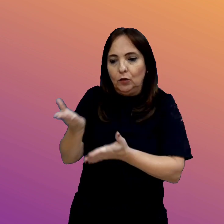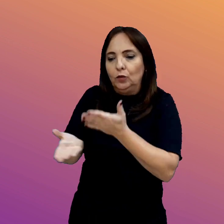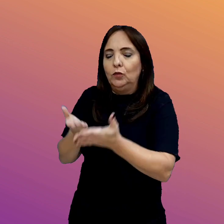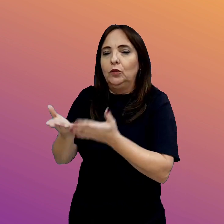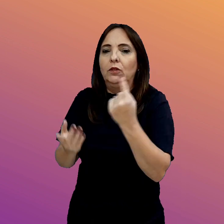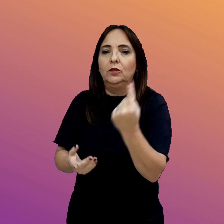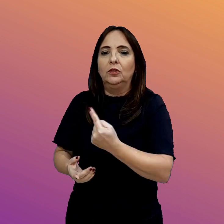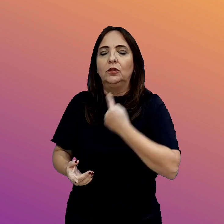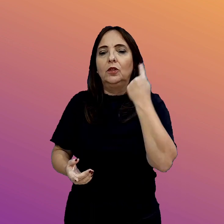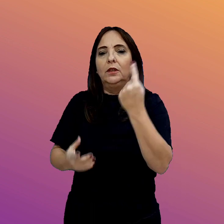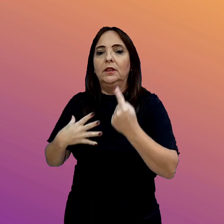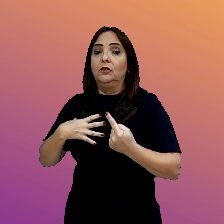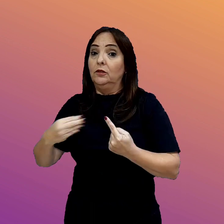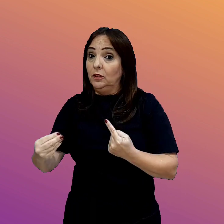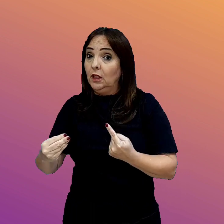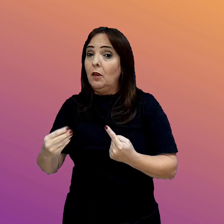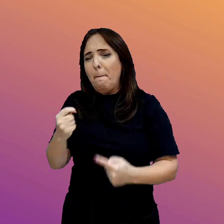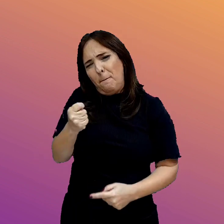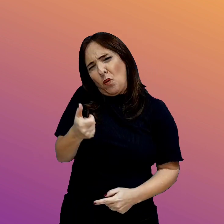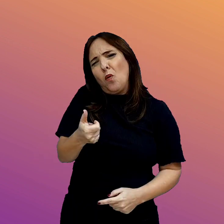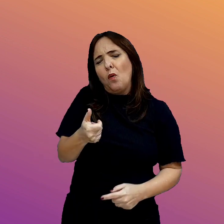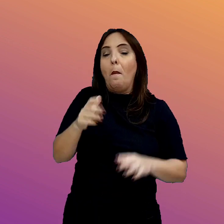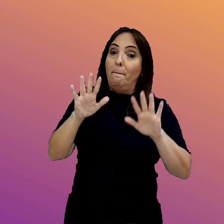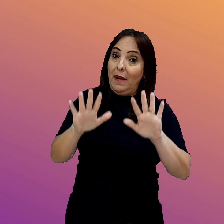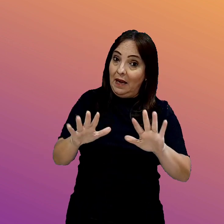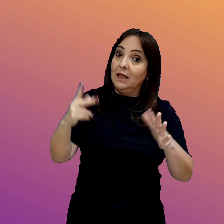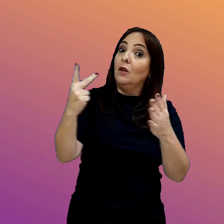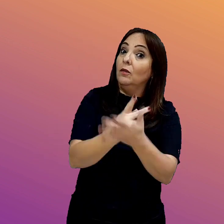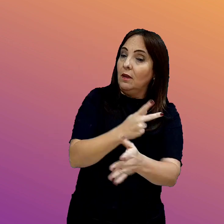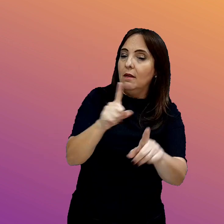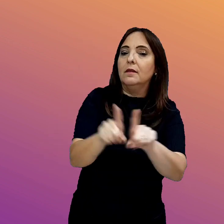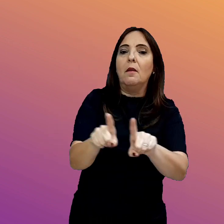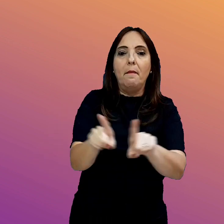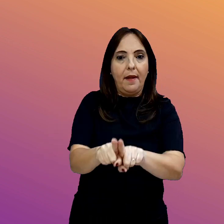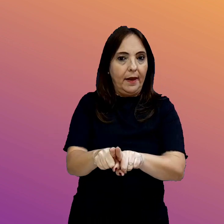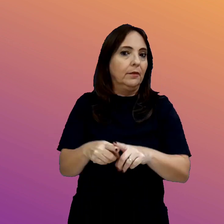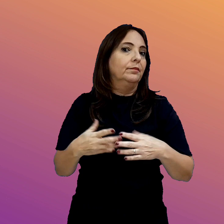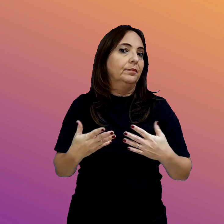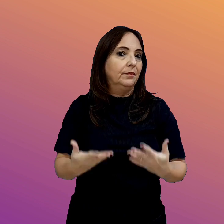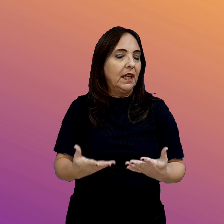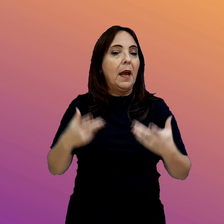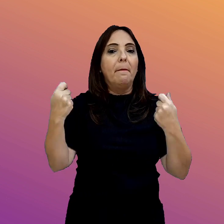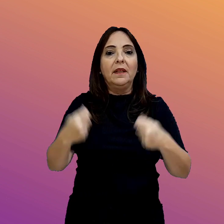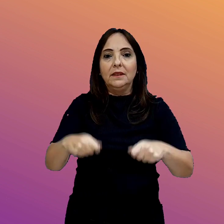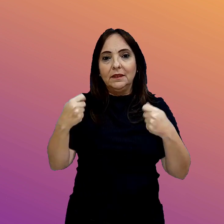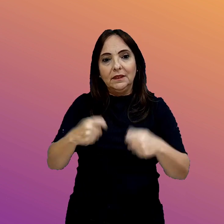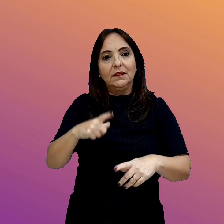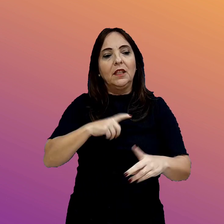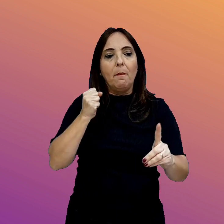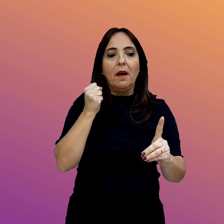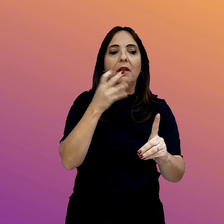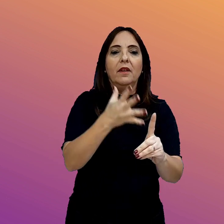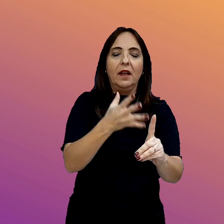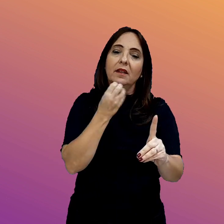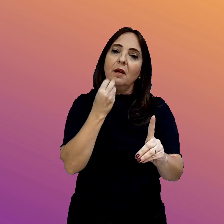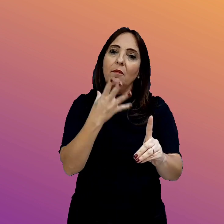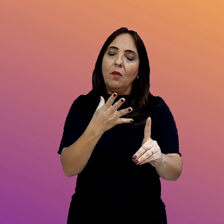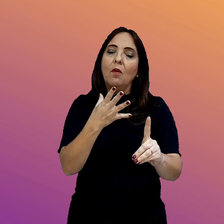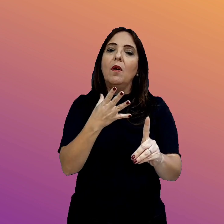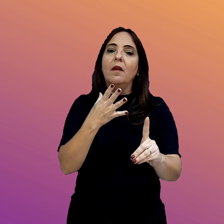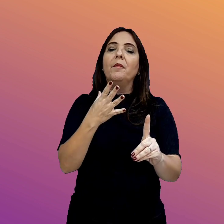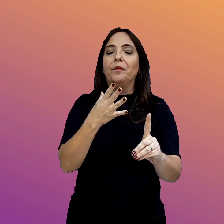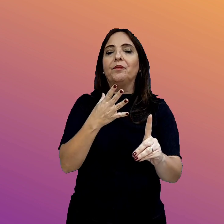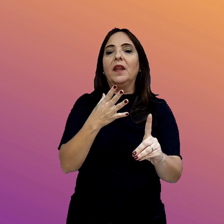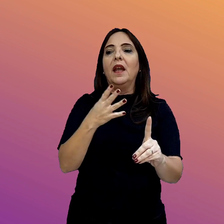sozinho, pai, é mais difícil. Mas acontece. Mas acontece também. Também tem que ter uma boa referência feminina. Tanto para